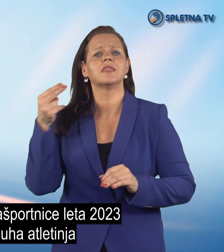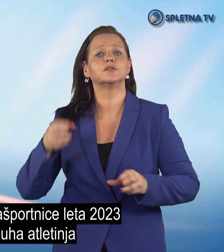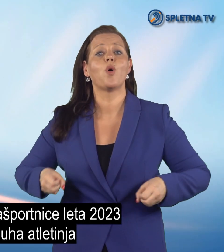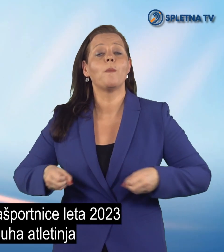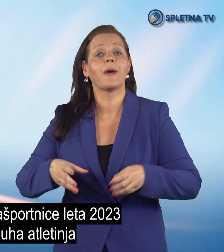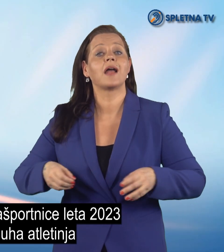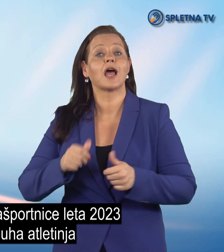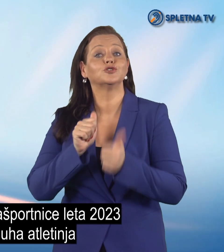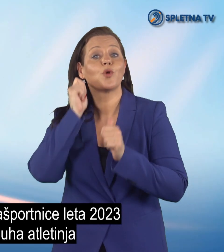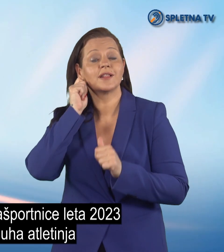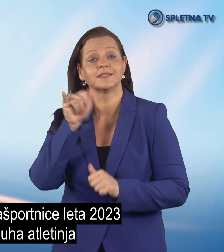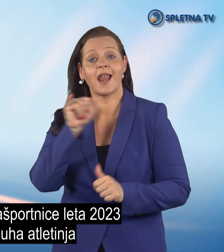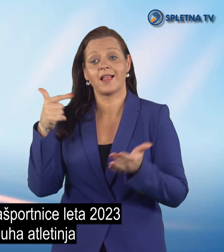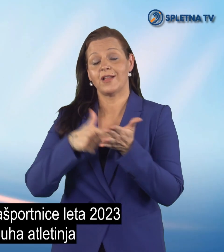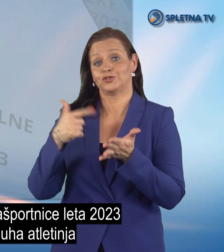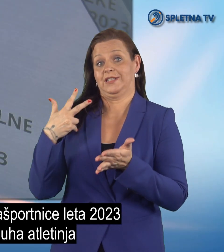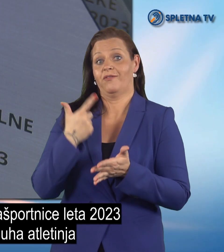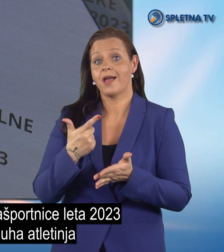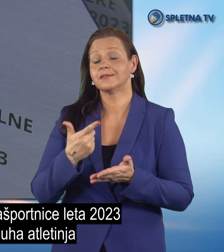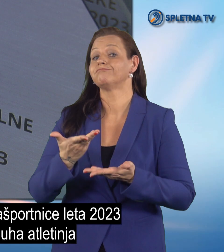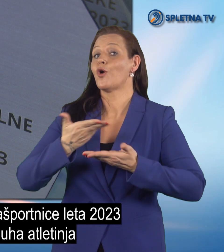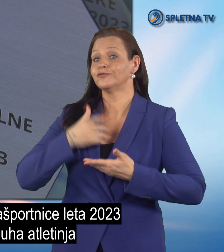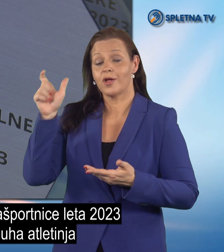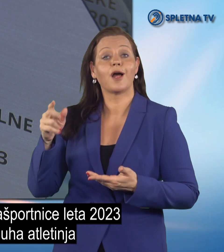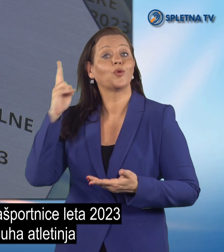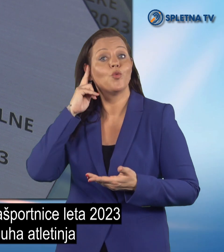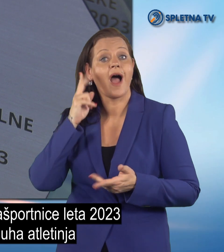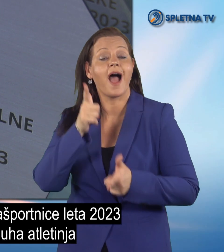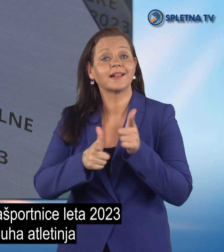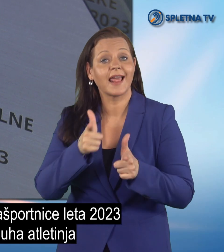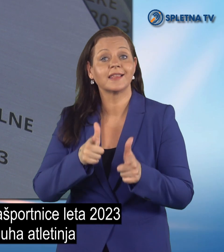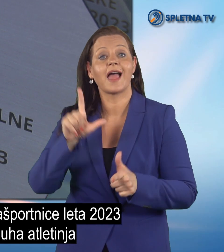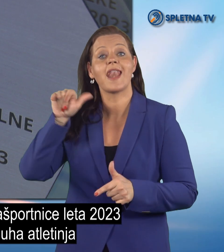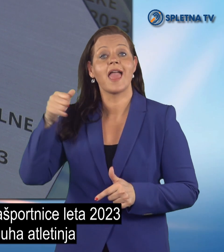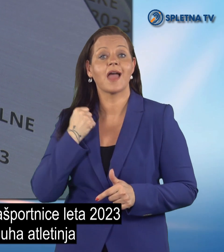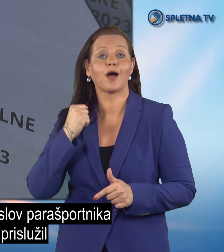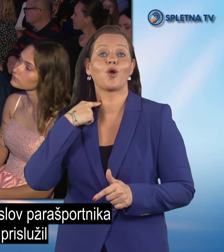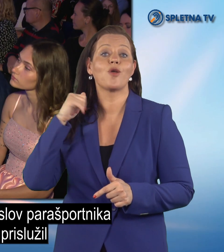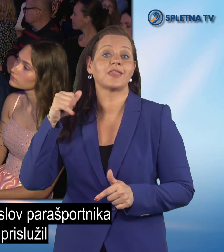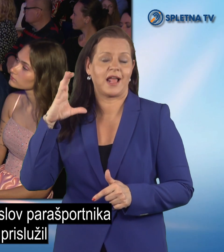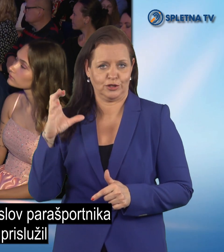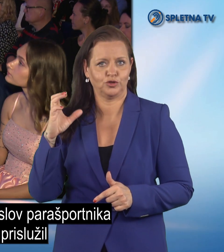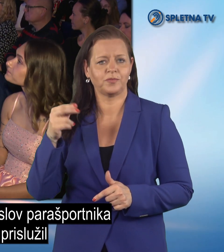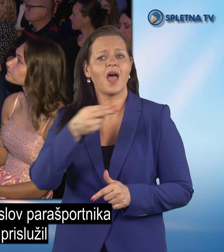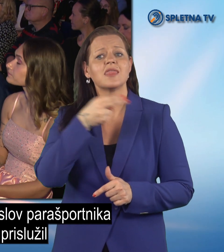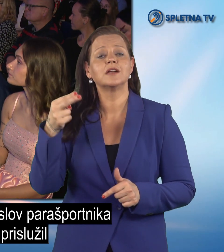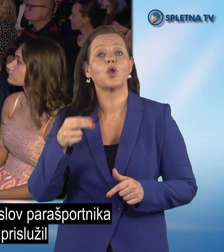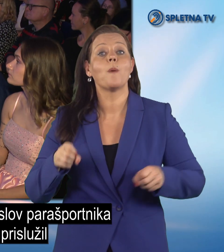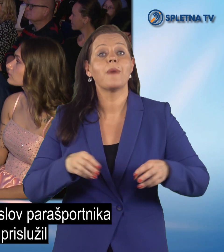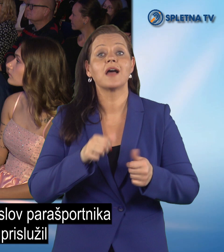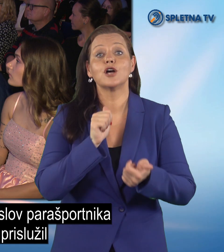Laskavi naslov parašportnice leta 2023 je osvojila gluha atletinja Leja Glojnarič.